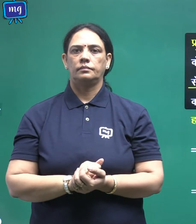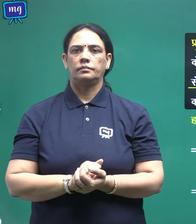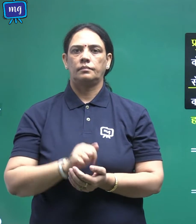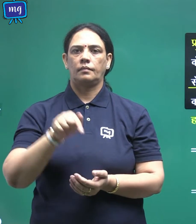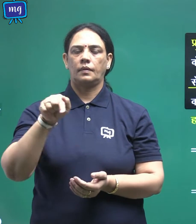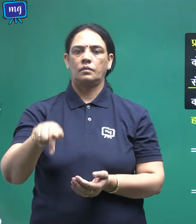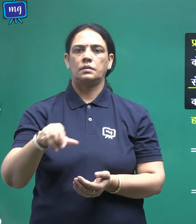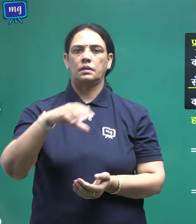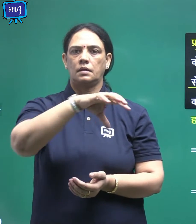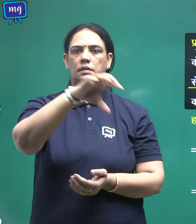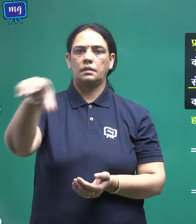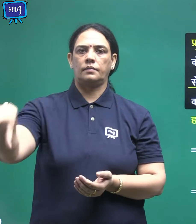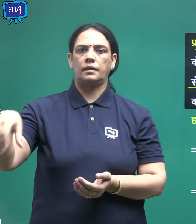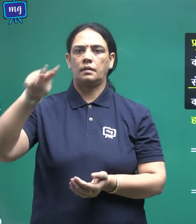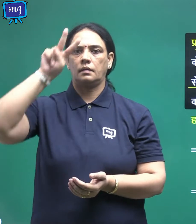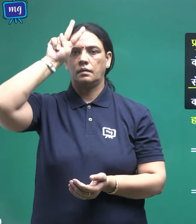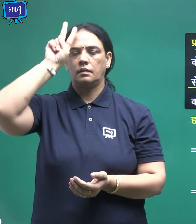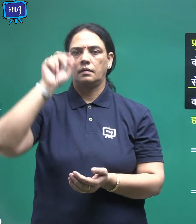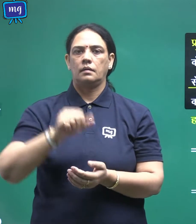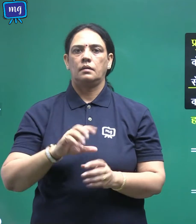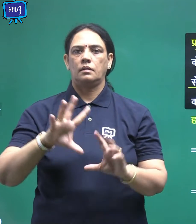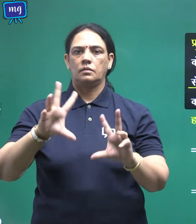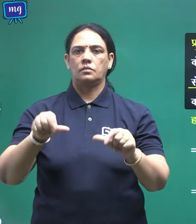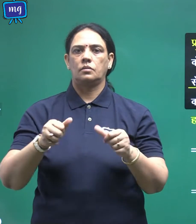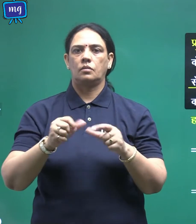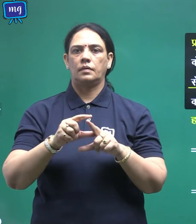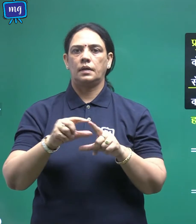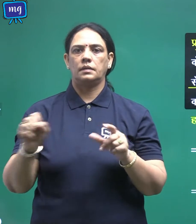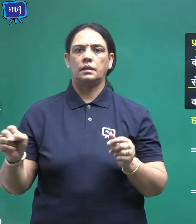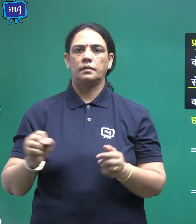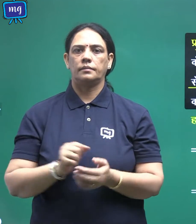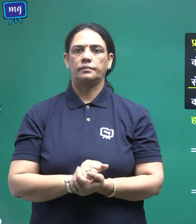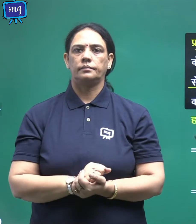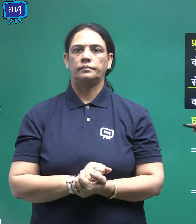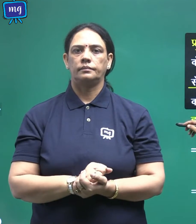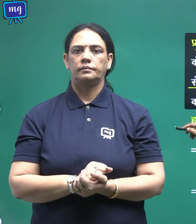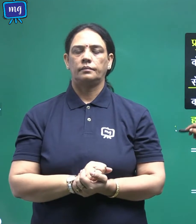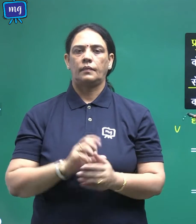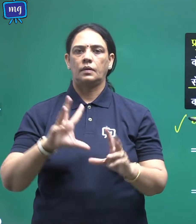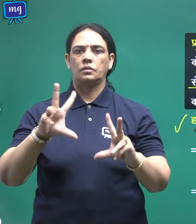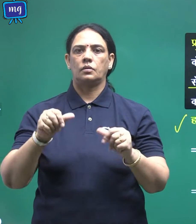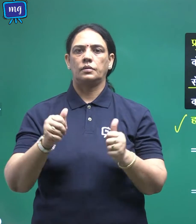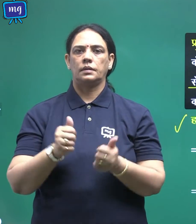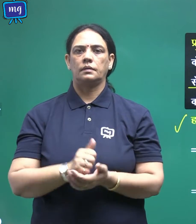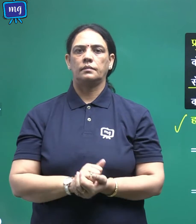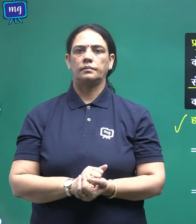उसका क्षेत्रफल ज्ञात कीजिए। हल।